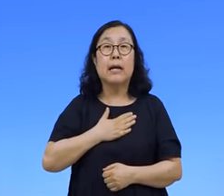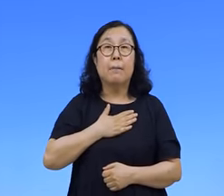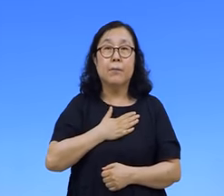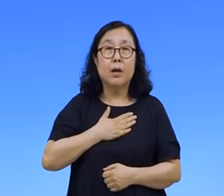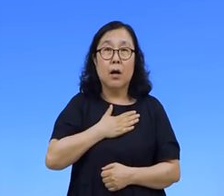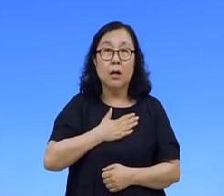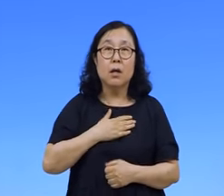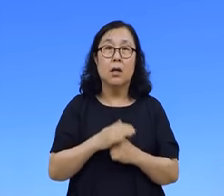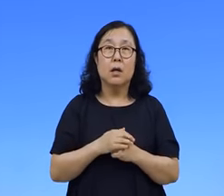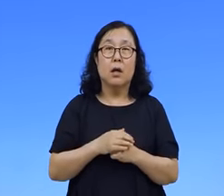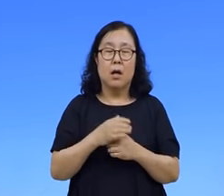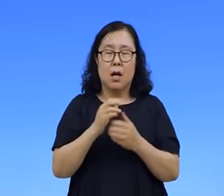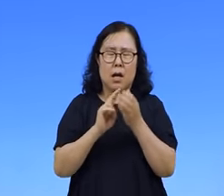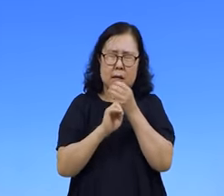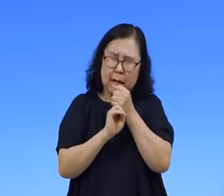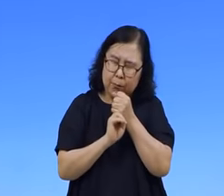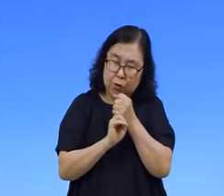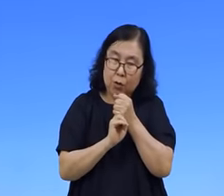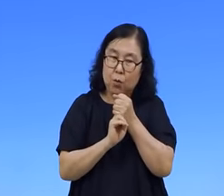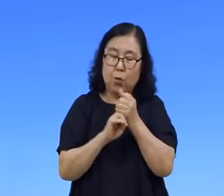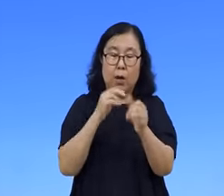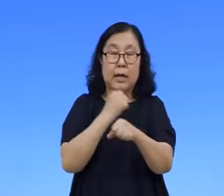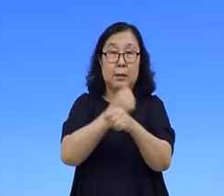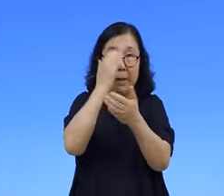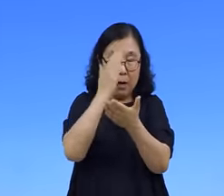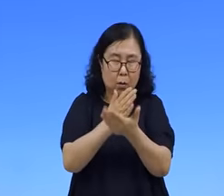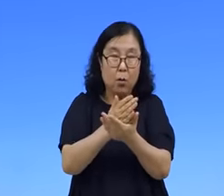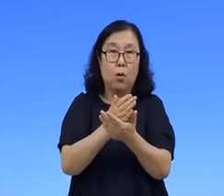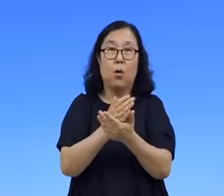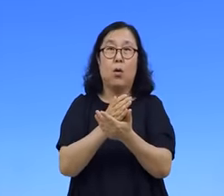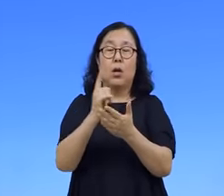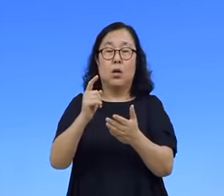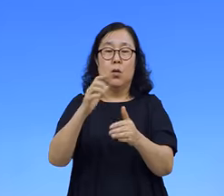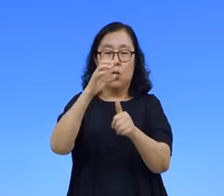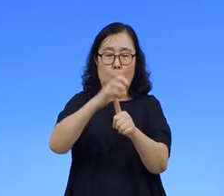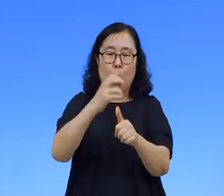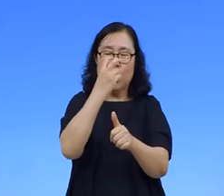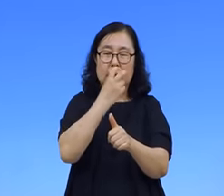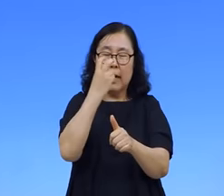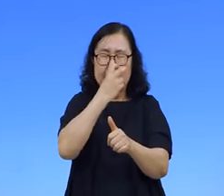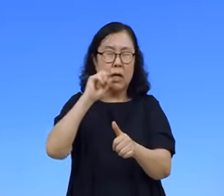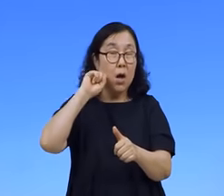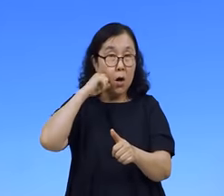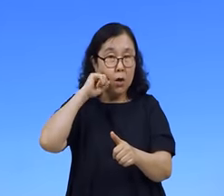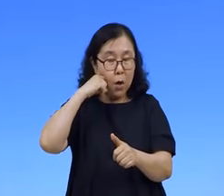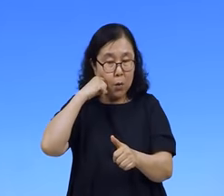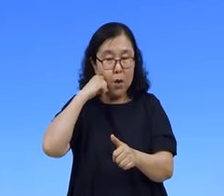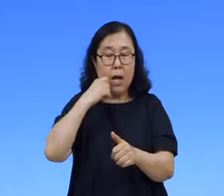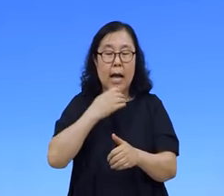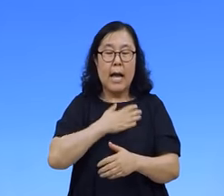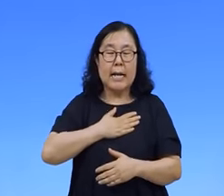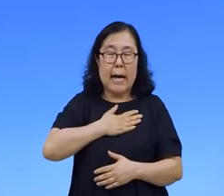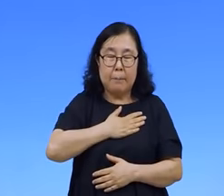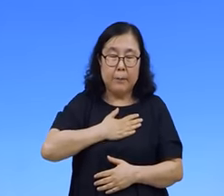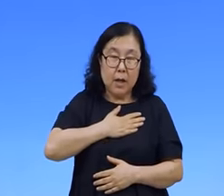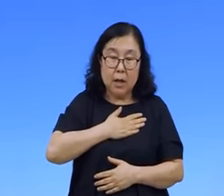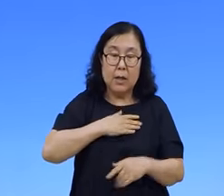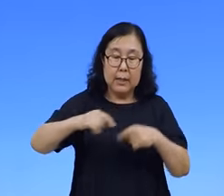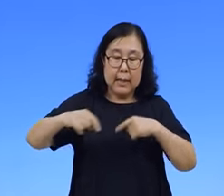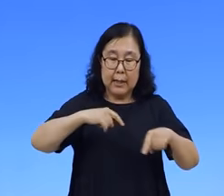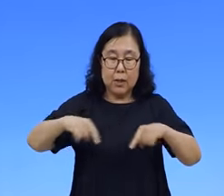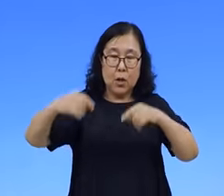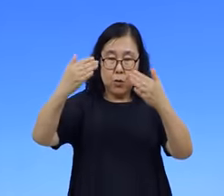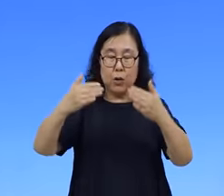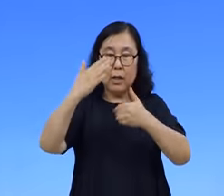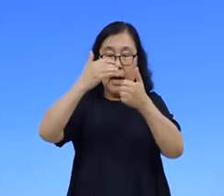감정을 자꾸 감추려고 애쓰는 것이 아니라 이런 통제하기로운 감정을 다스려 주시는